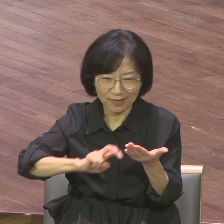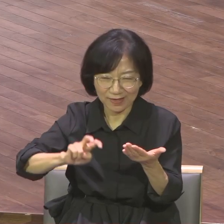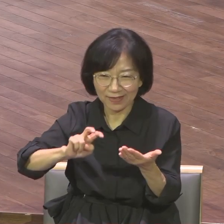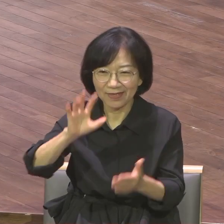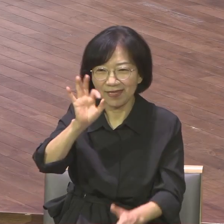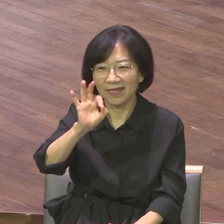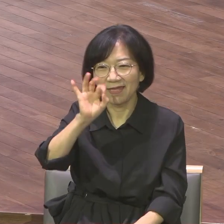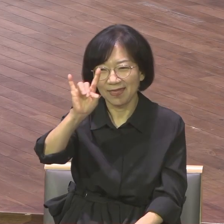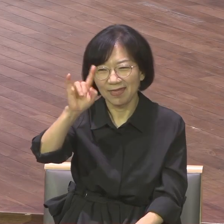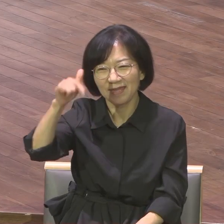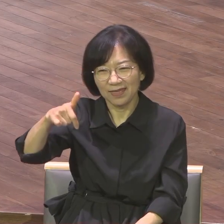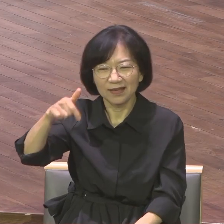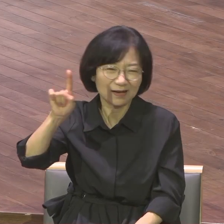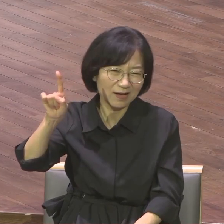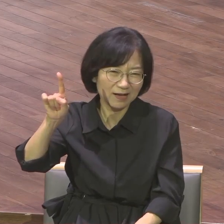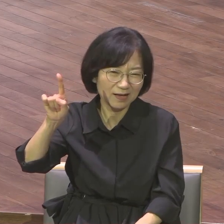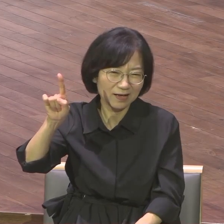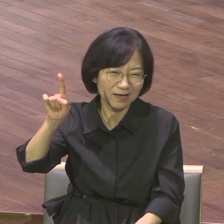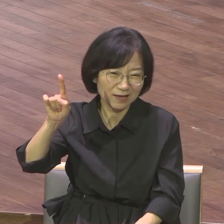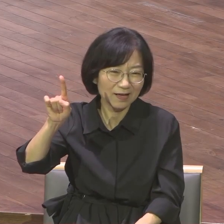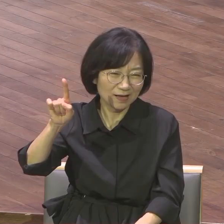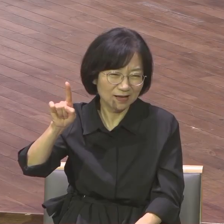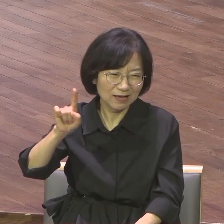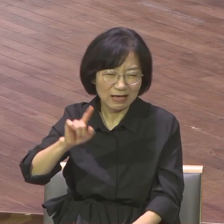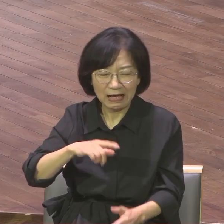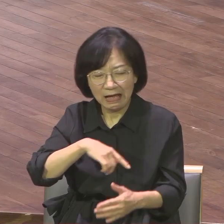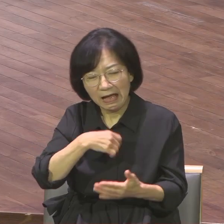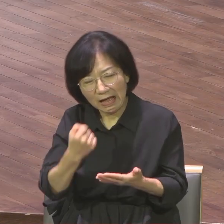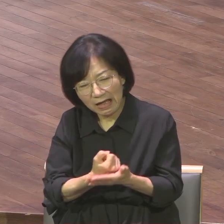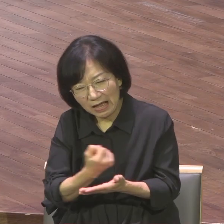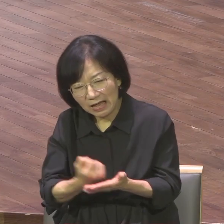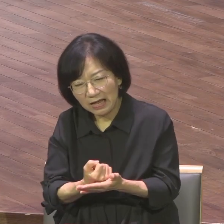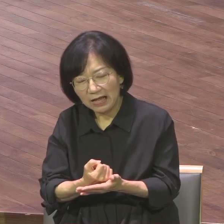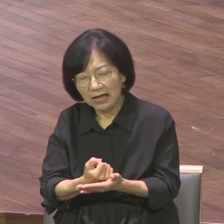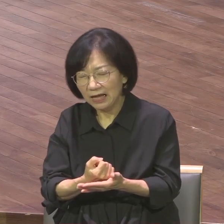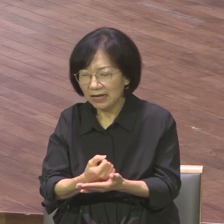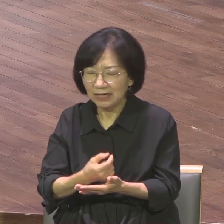애가 말은 노래라는 얘기, 탄식하는 노래죠.